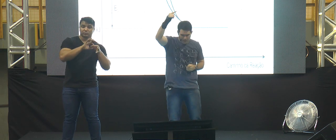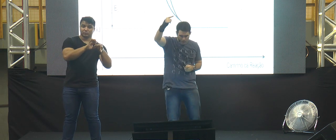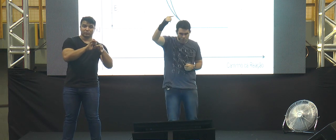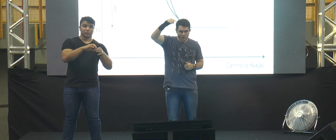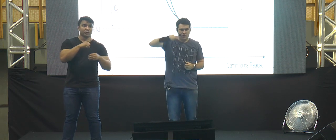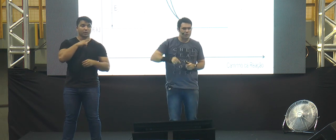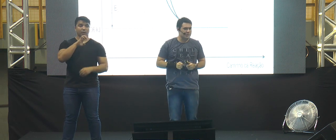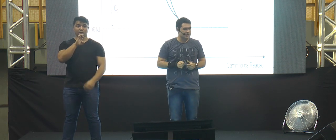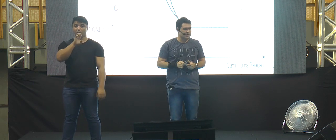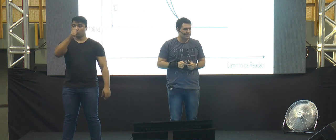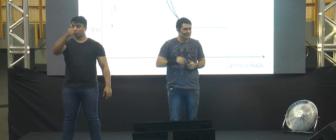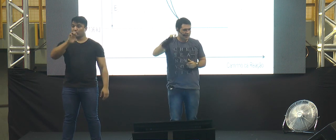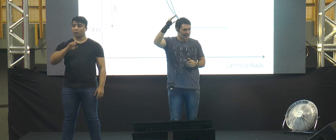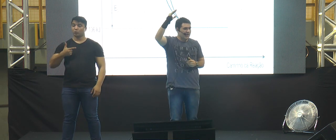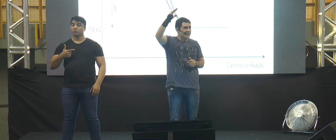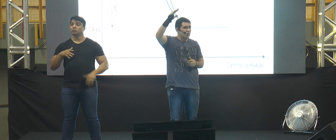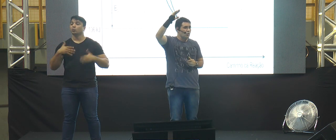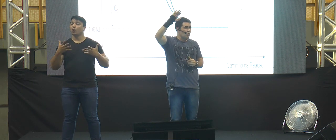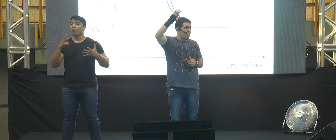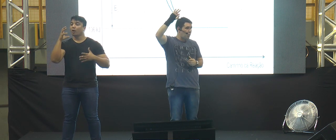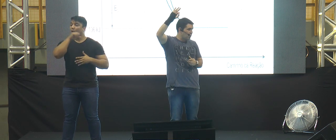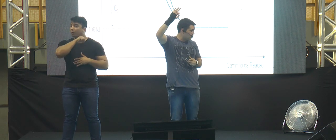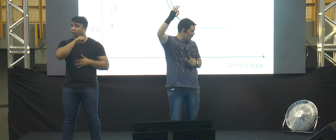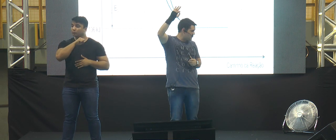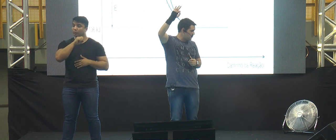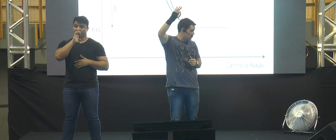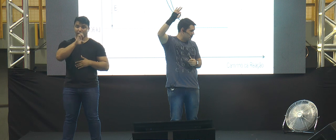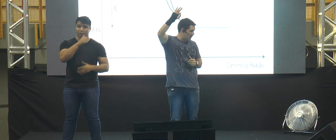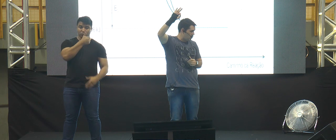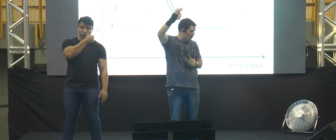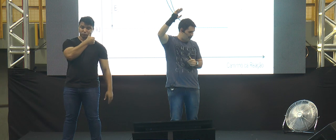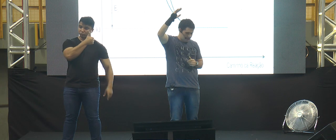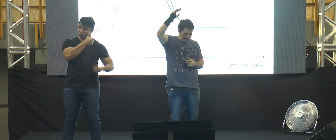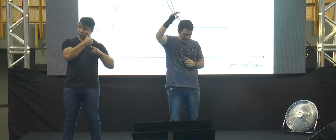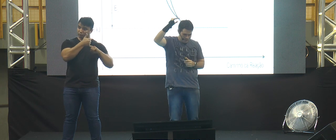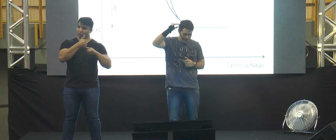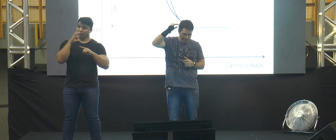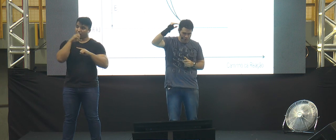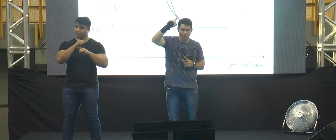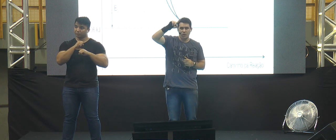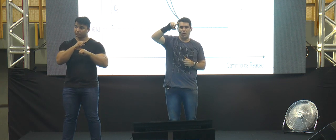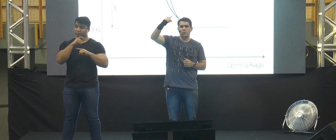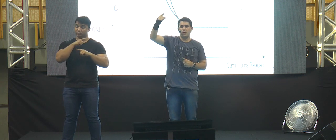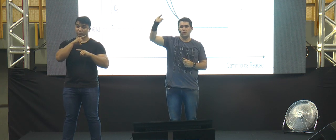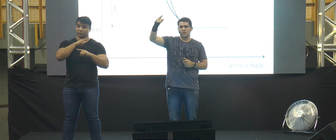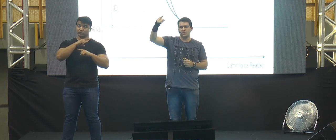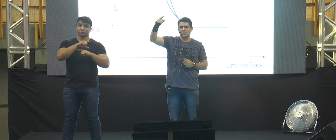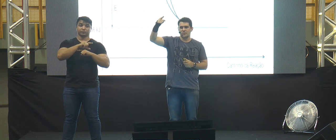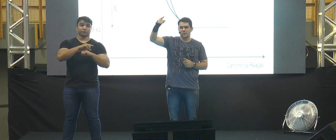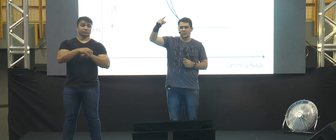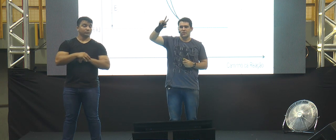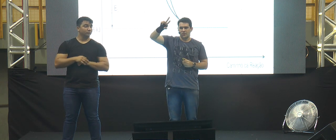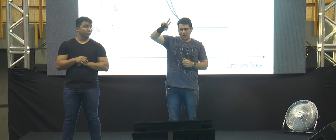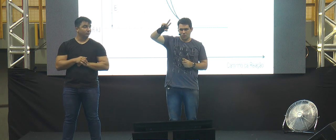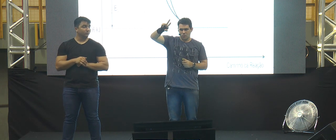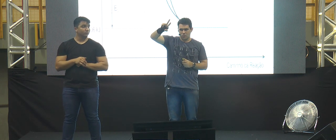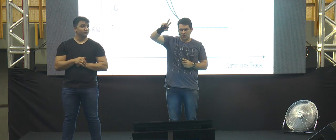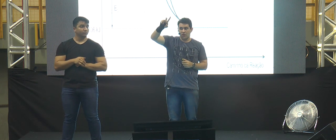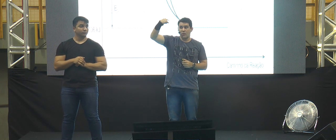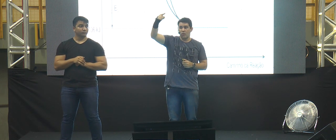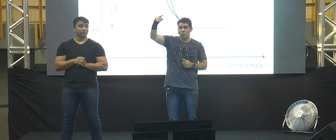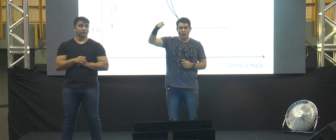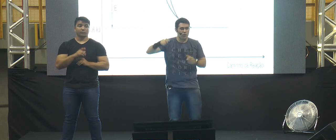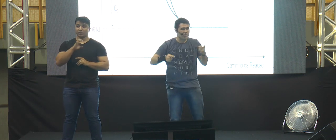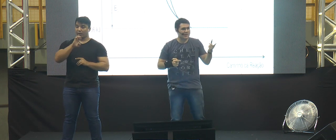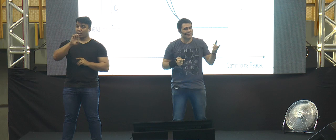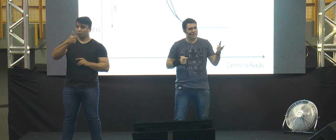rapidinho. E1 e E2. Quem é que tem o ponto mais alto da curva? Mais baixo. E1 ou E2? E1.